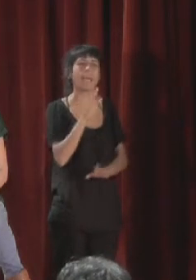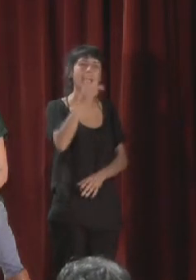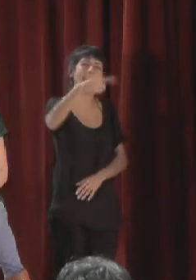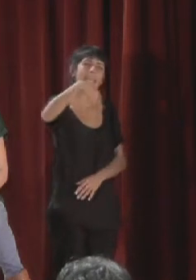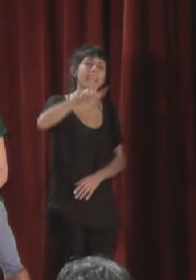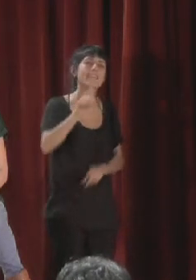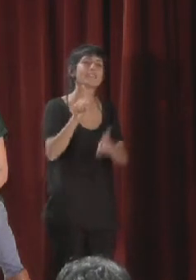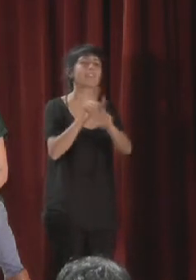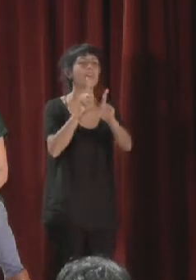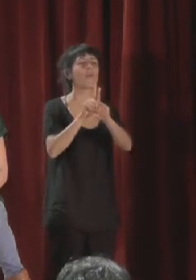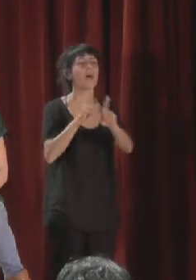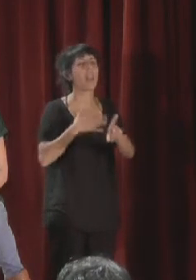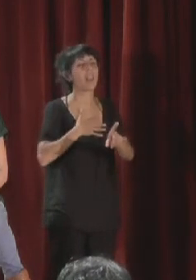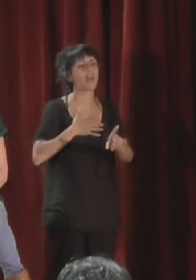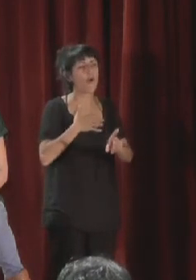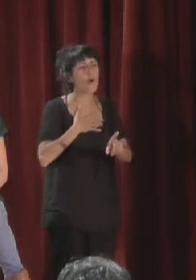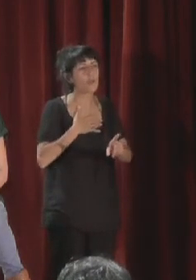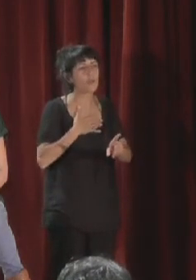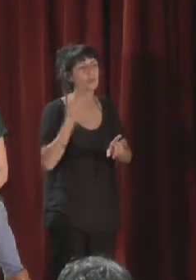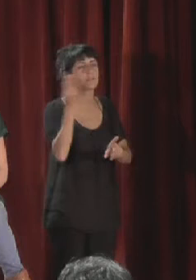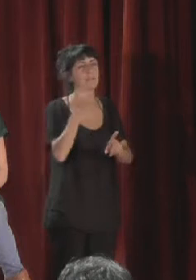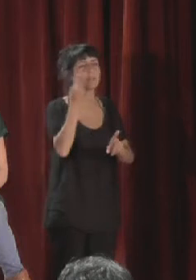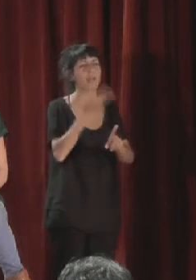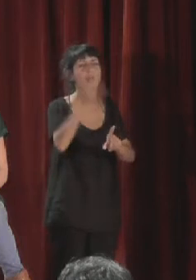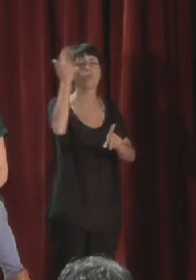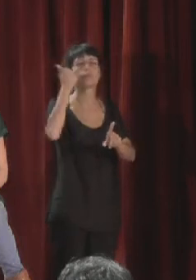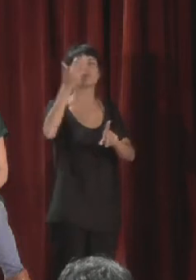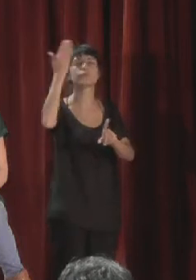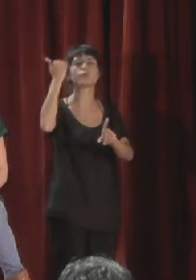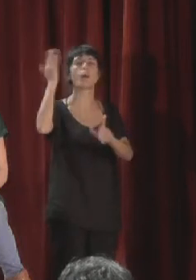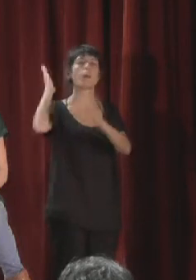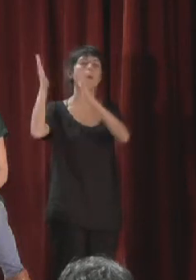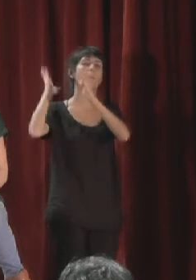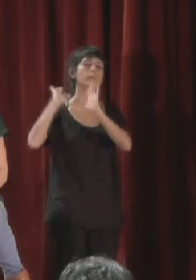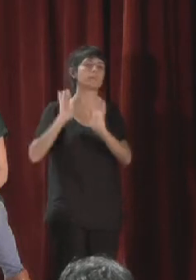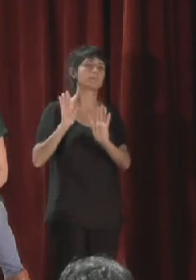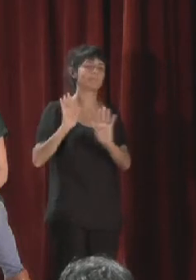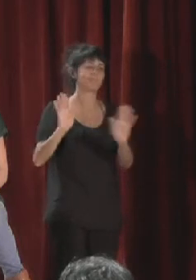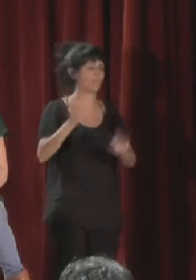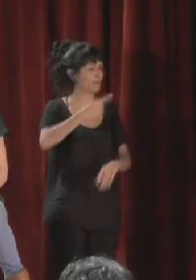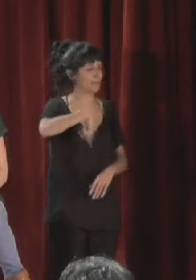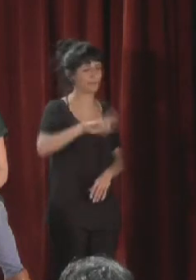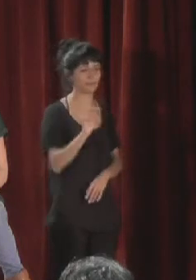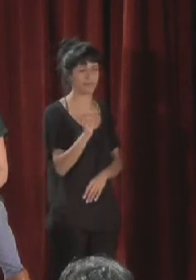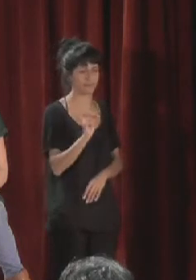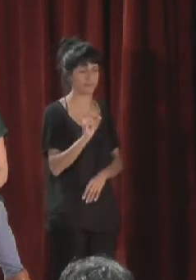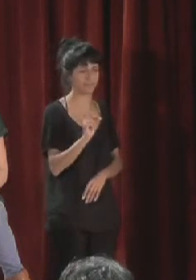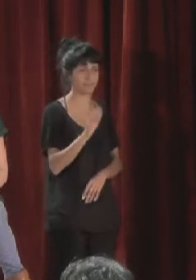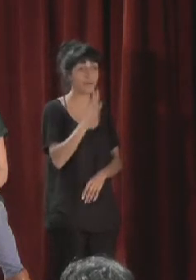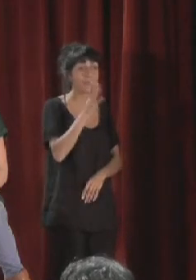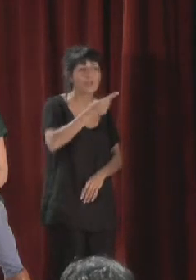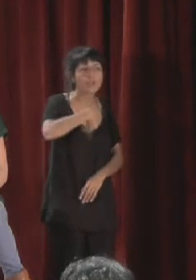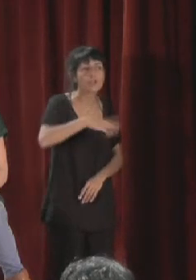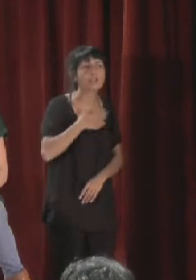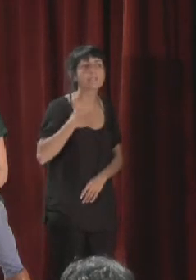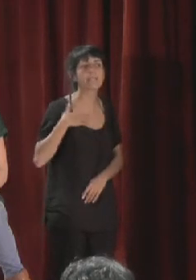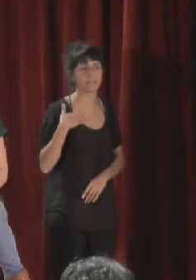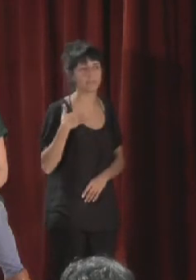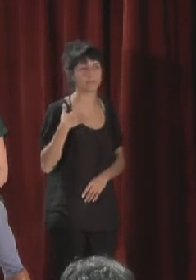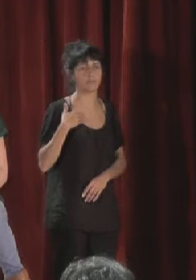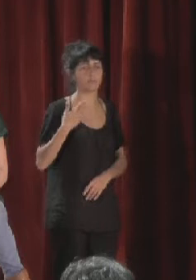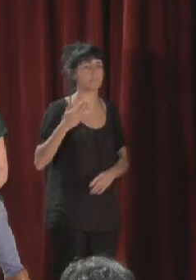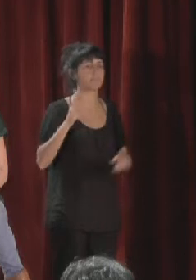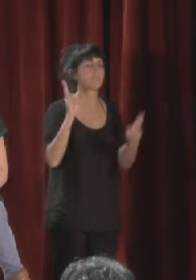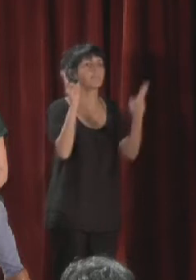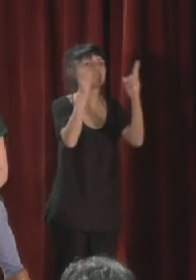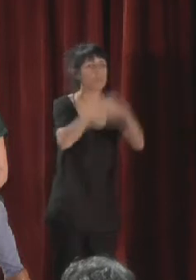máis cómodos vivindo tempos pasados. Pero nós non. Nós ímola abolir. Porque nós defendemos